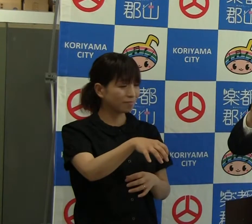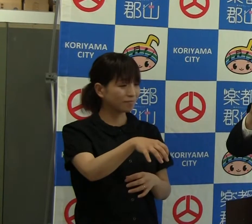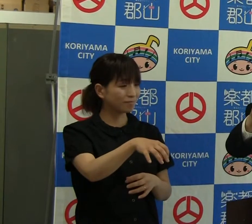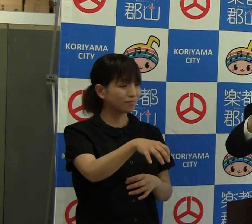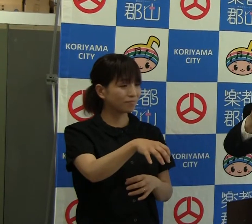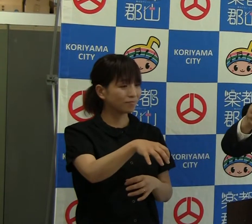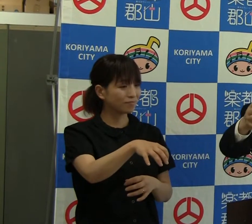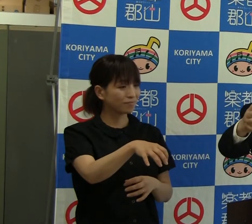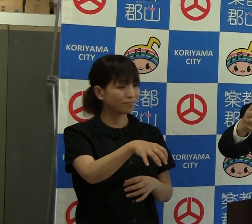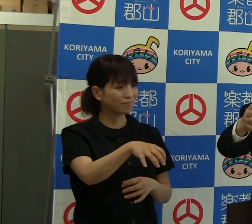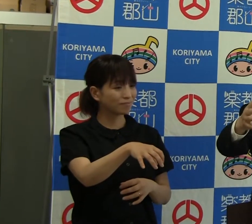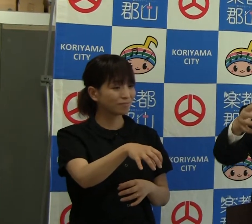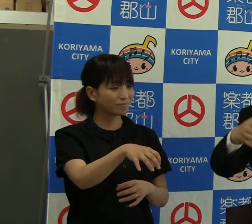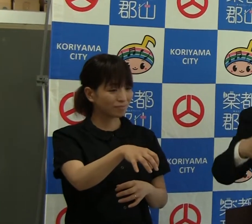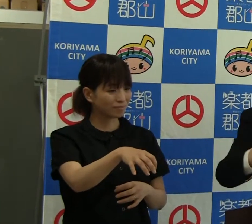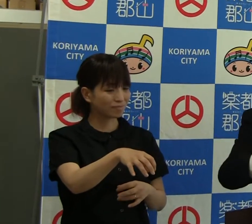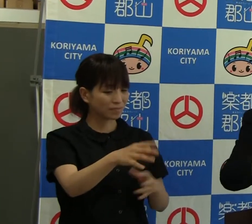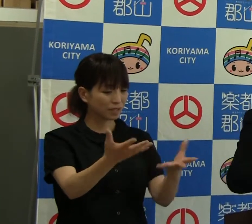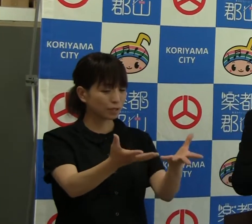の